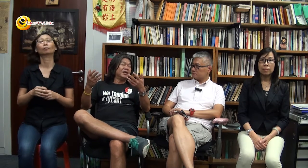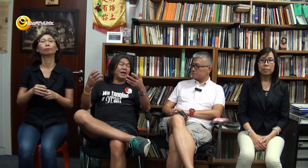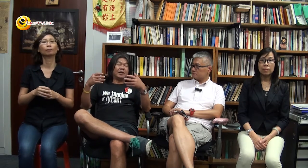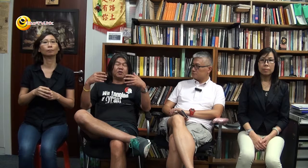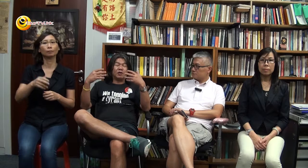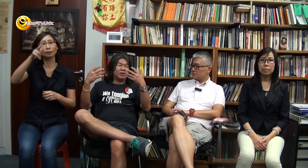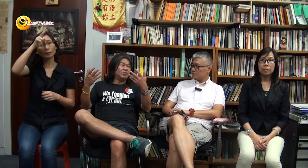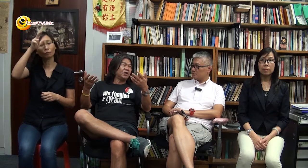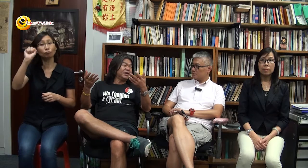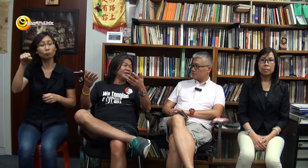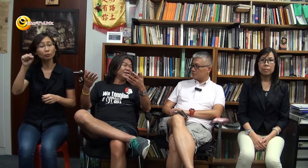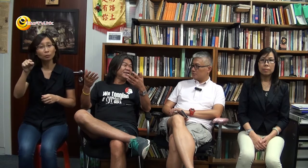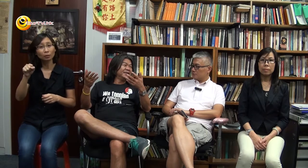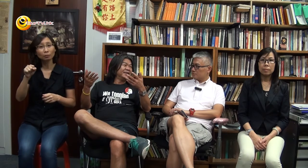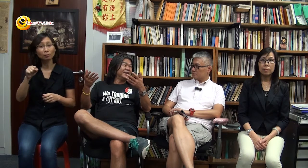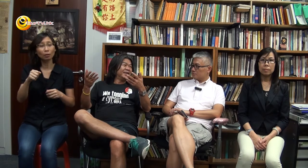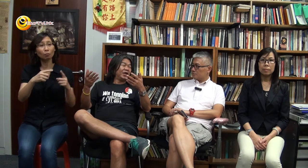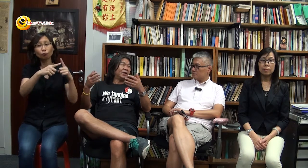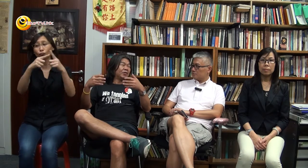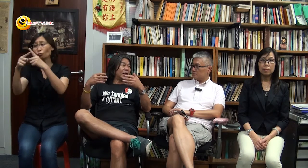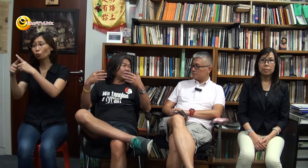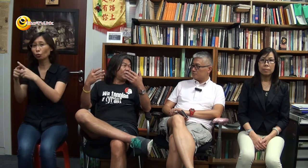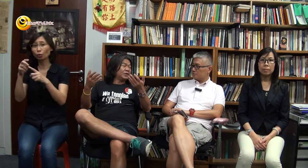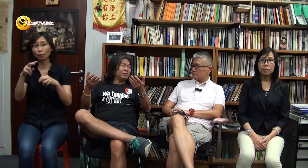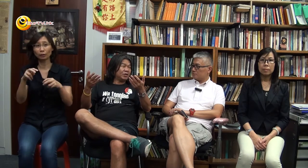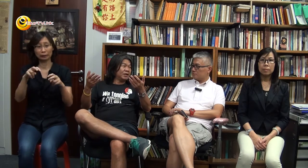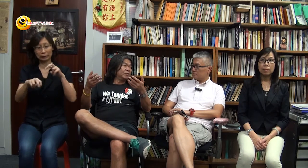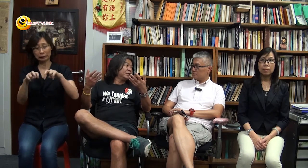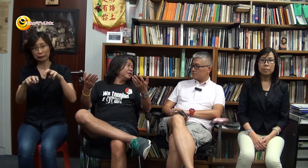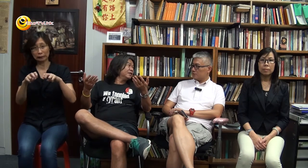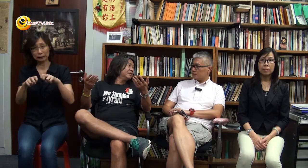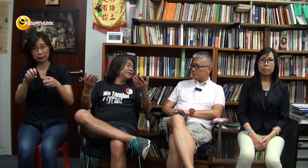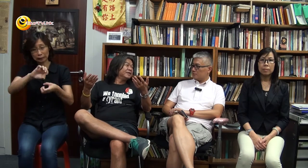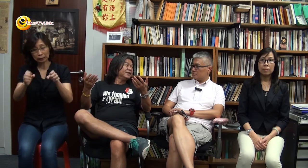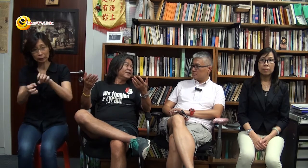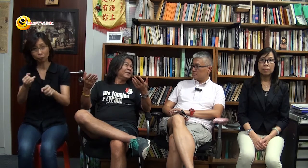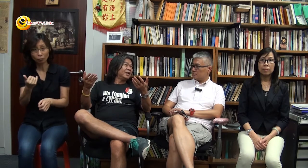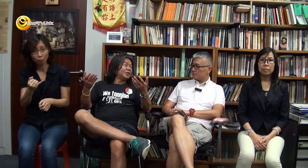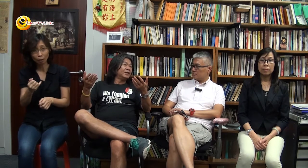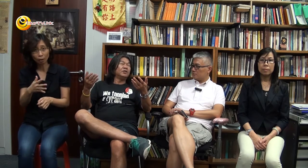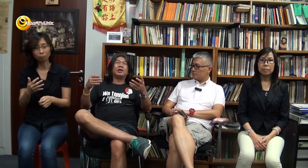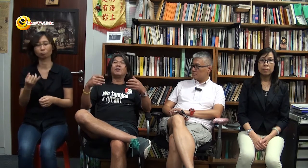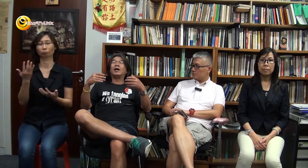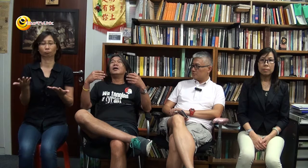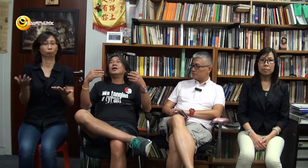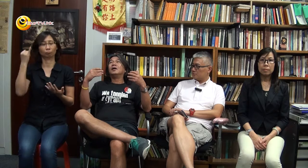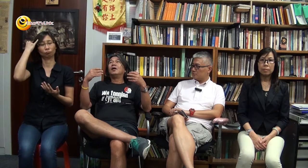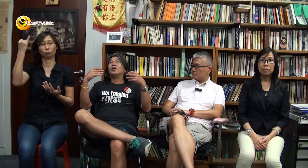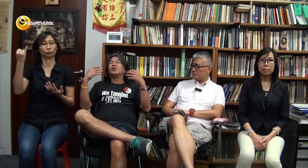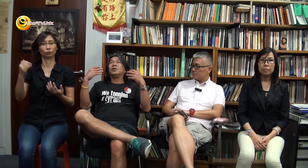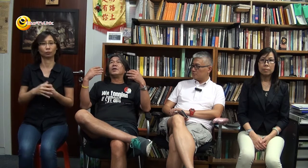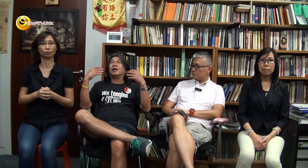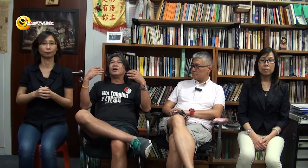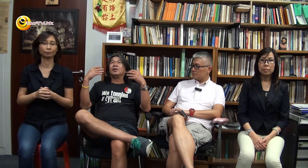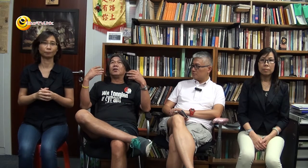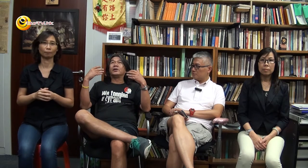以，係人都可以去驗水咧？係咪有責任幫人驗水咧？又唔知，係咪？如果你話哦，